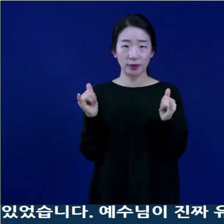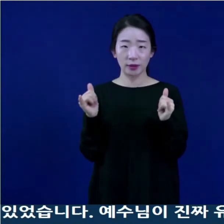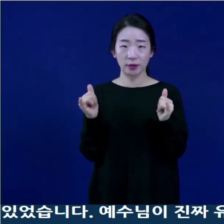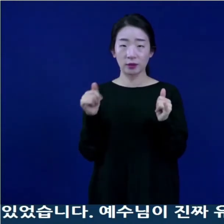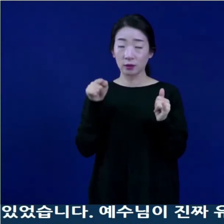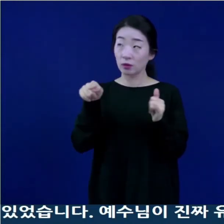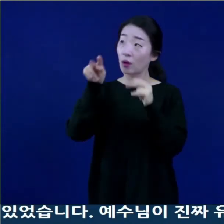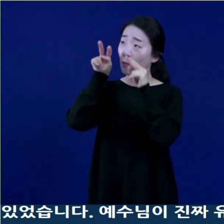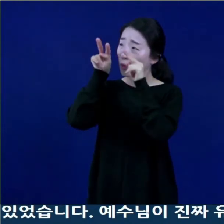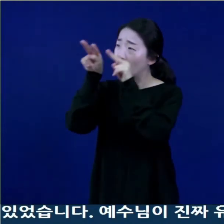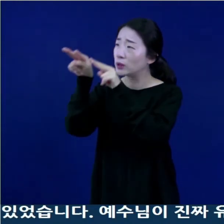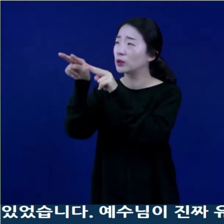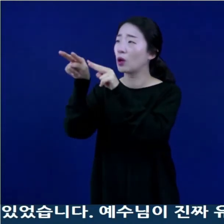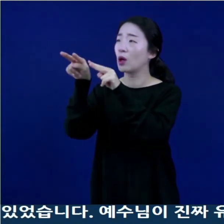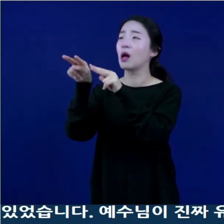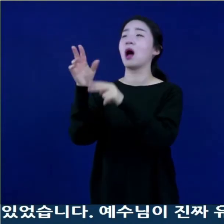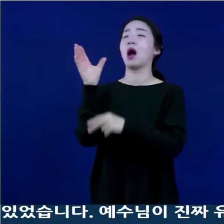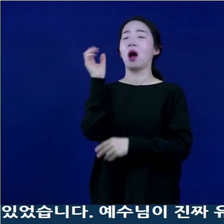그것을 바라보면서